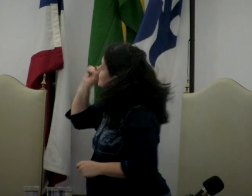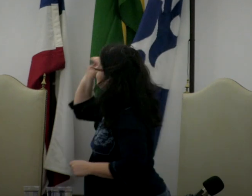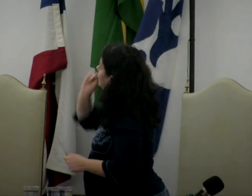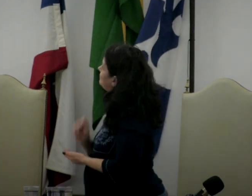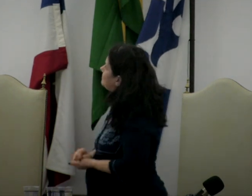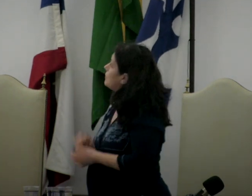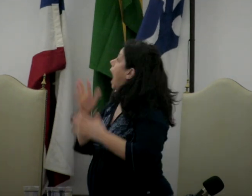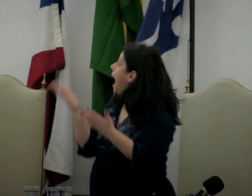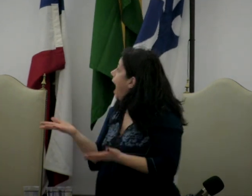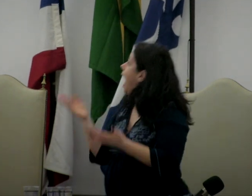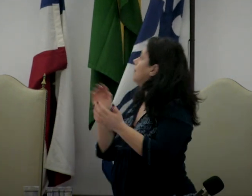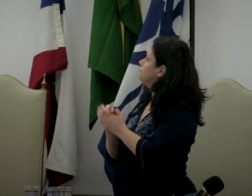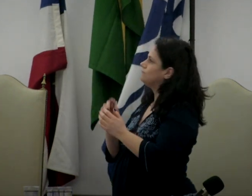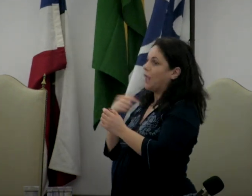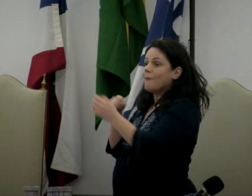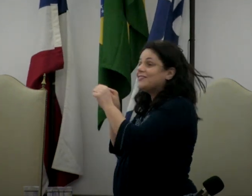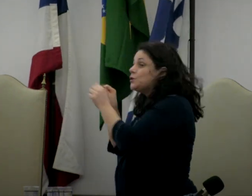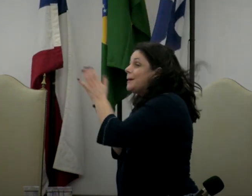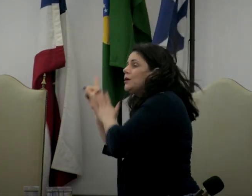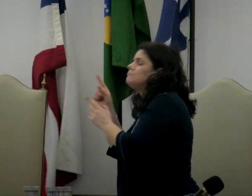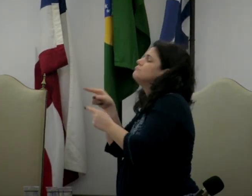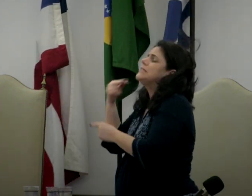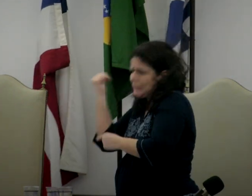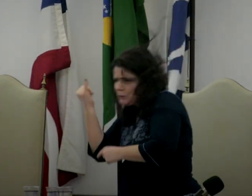Então, aqui é a fala de uma mãe.